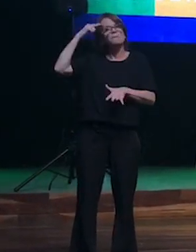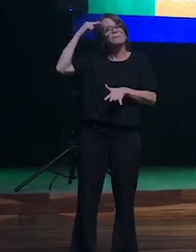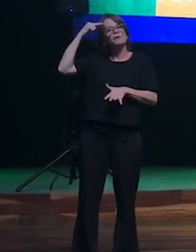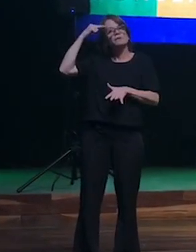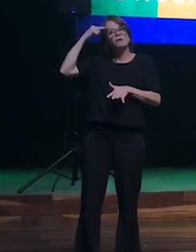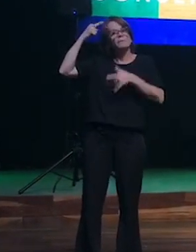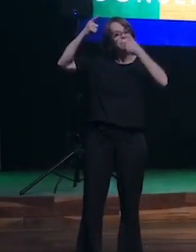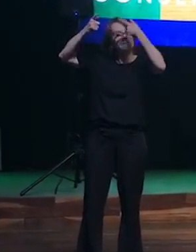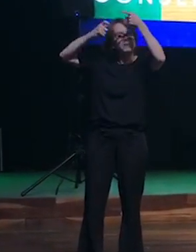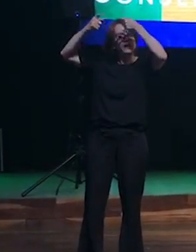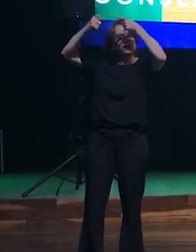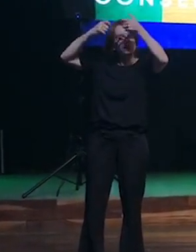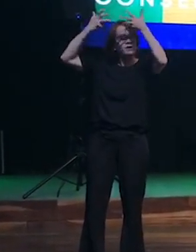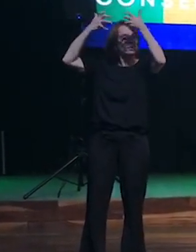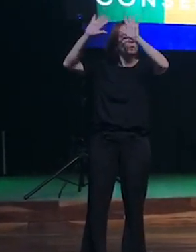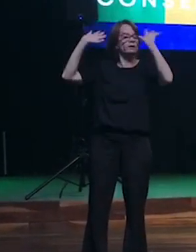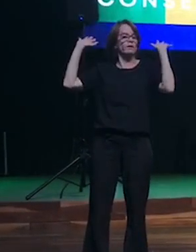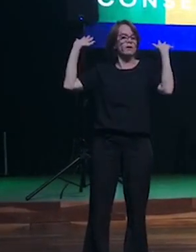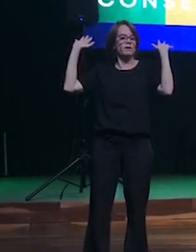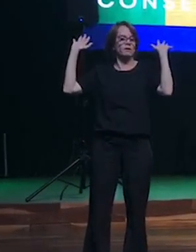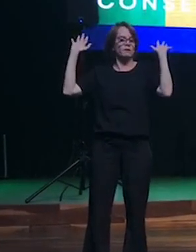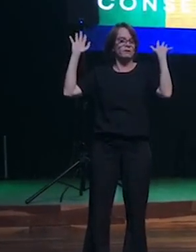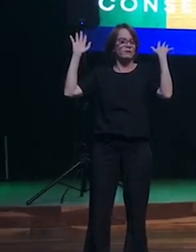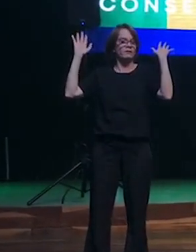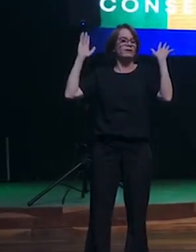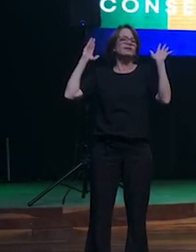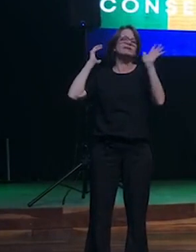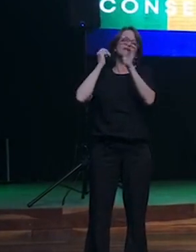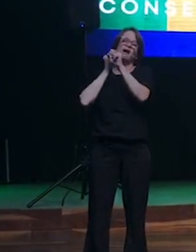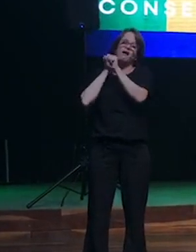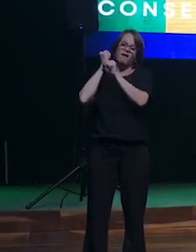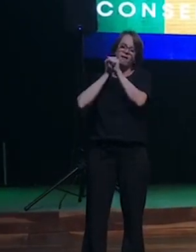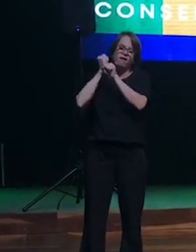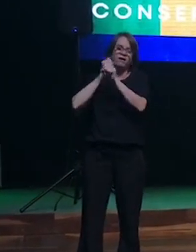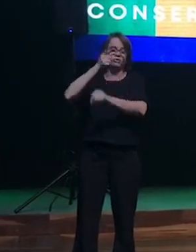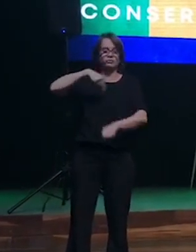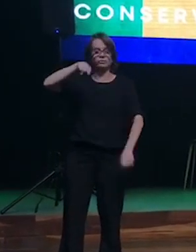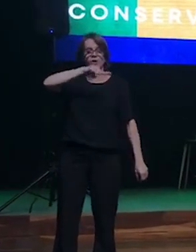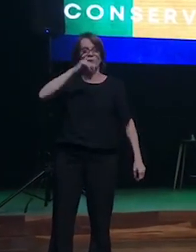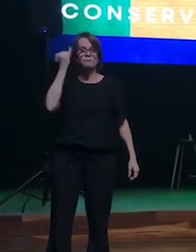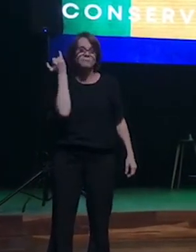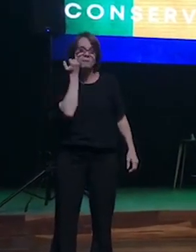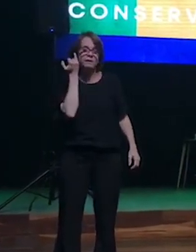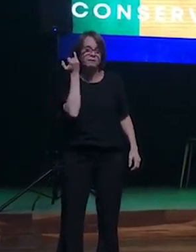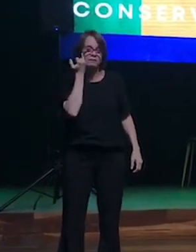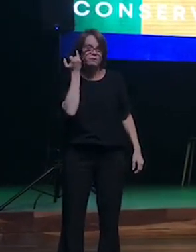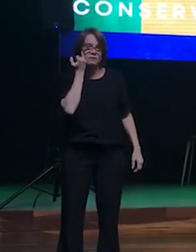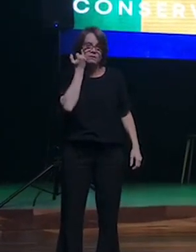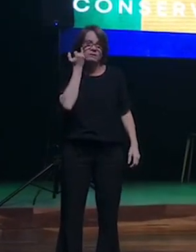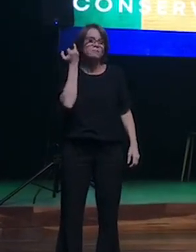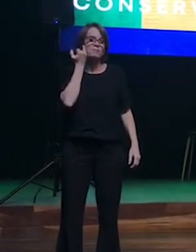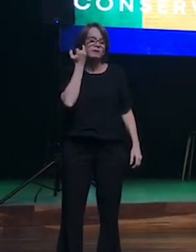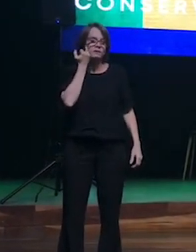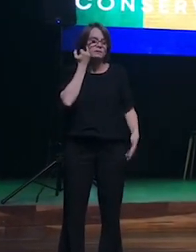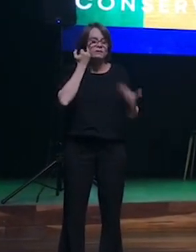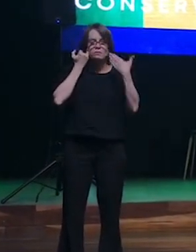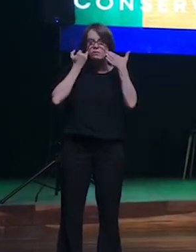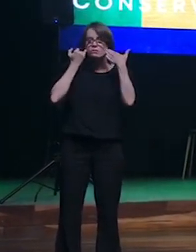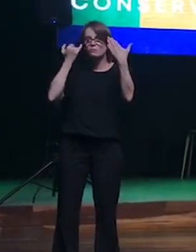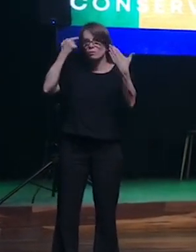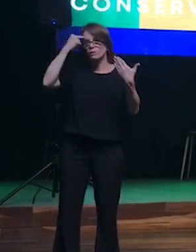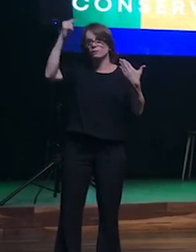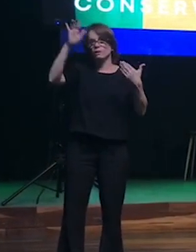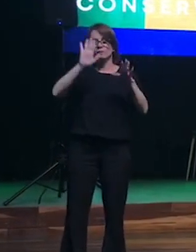Durante muito tempo nós tivemos preguiça. Preguiça não só de expor as nossas ideias,